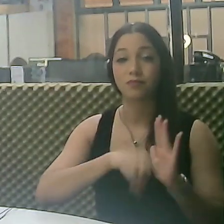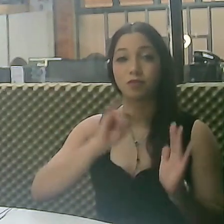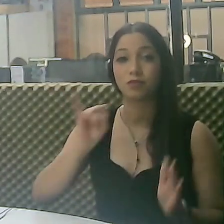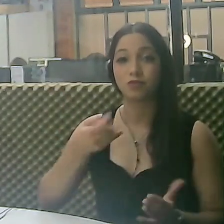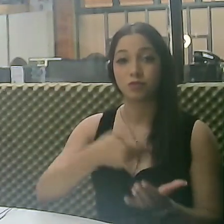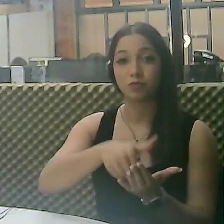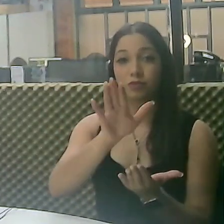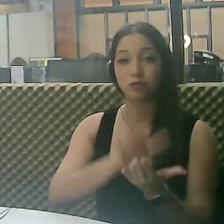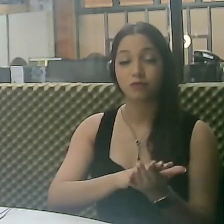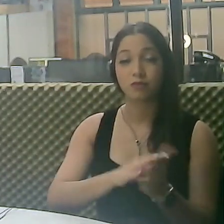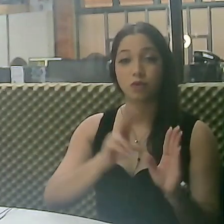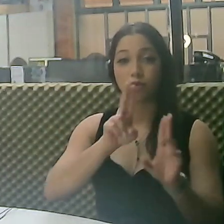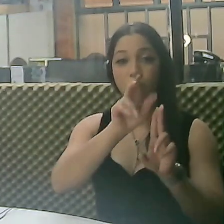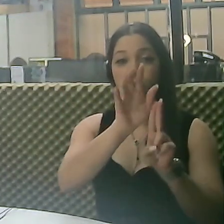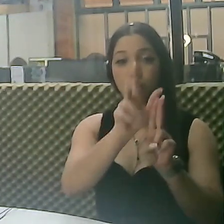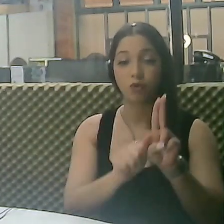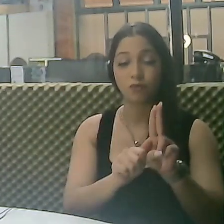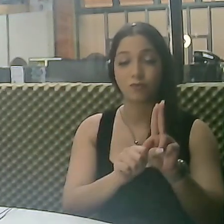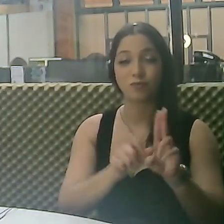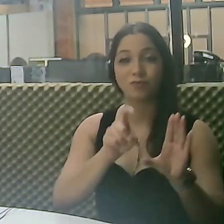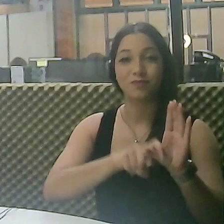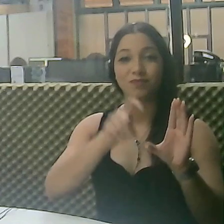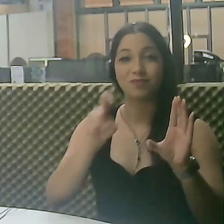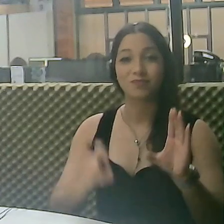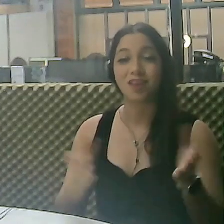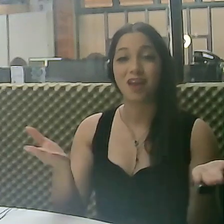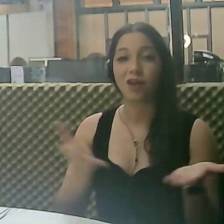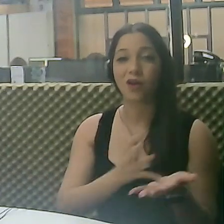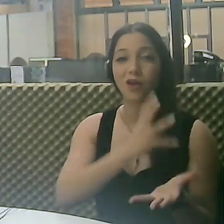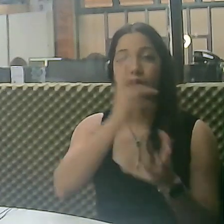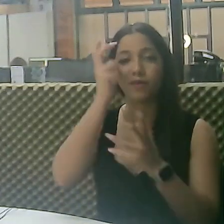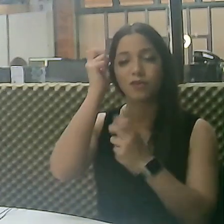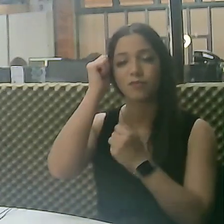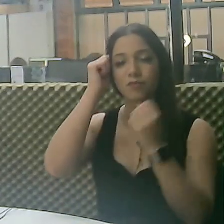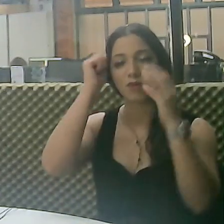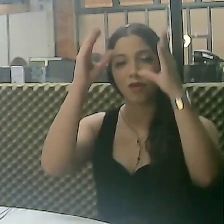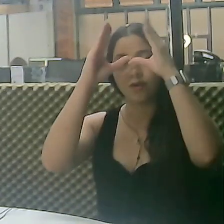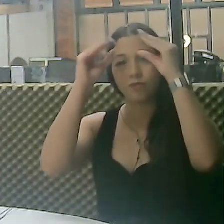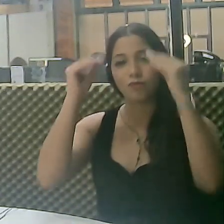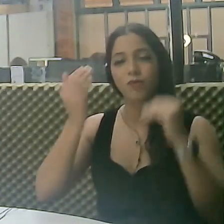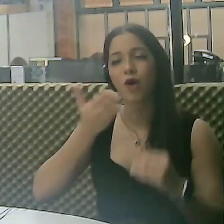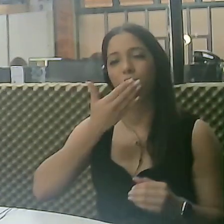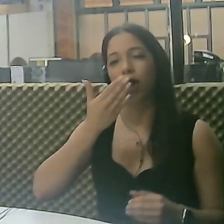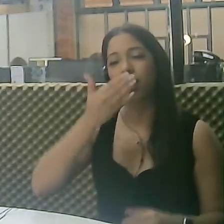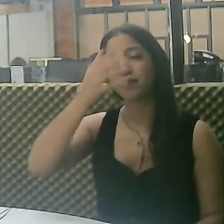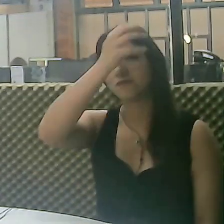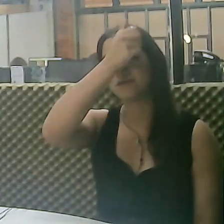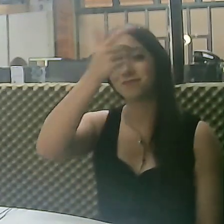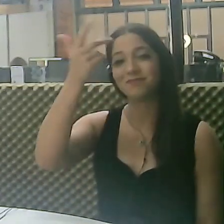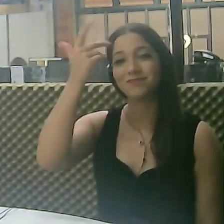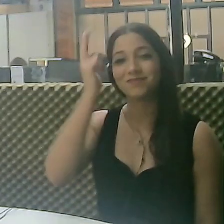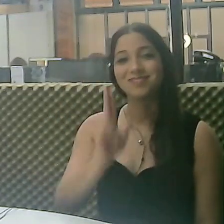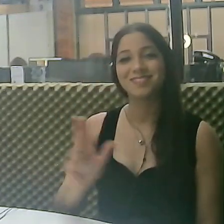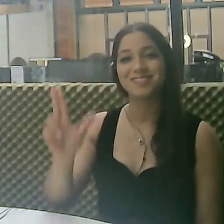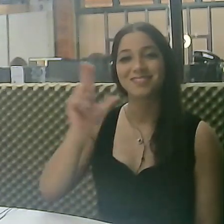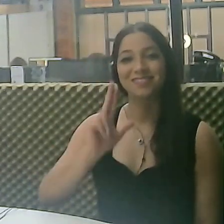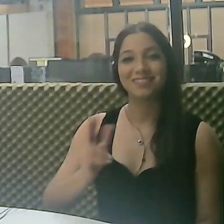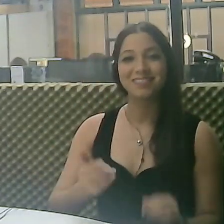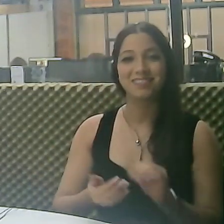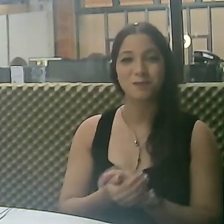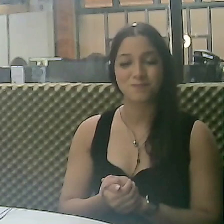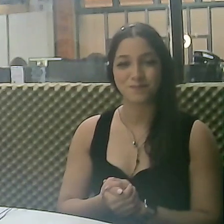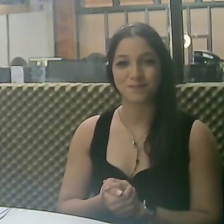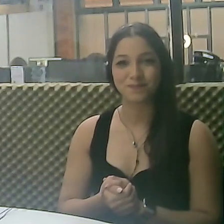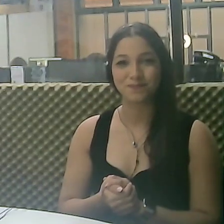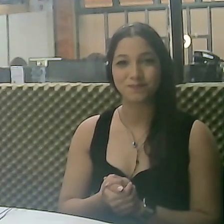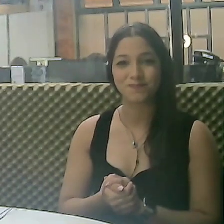você limpar o seu nome. Mutirão Dívida Zero. Agora você pode dormir tranquilo. Oh, Prefeitura de